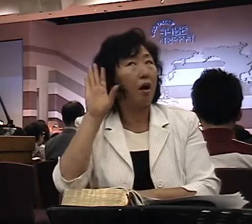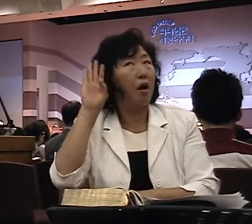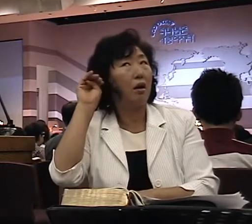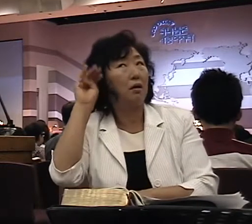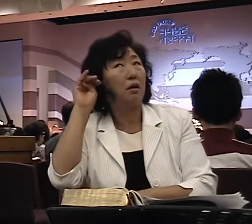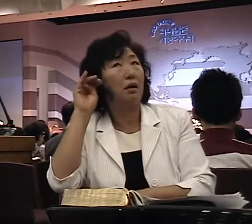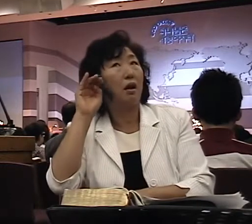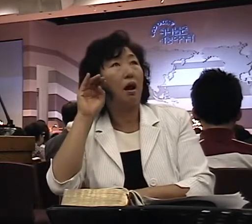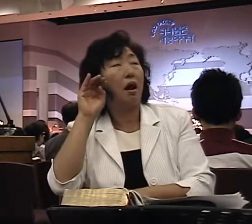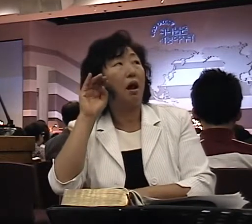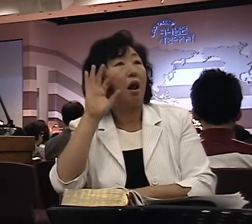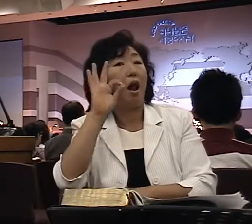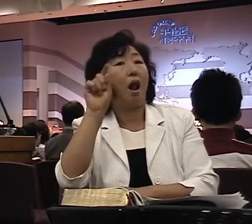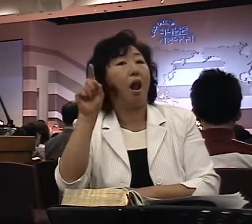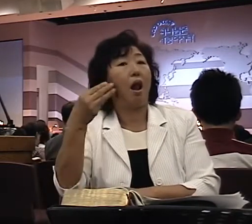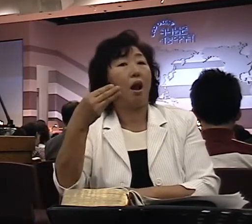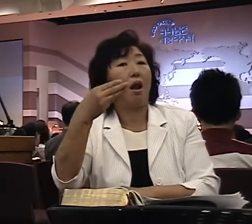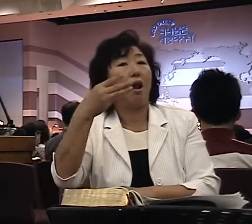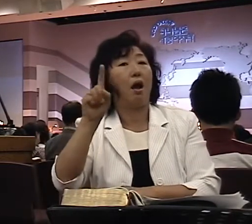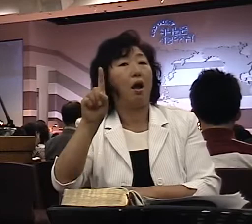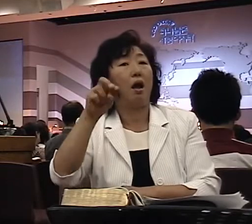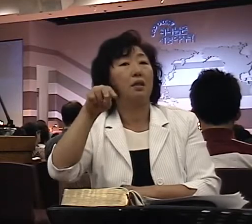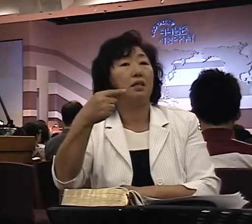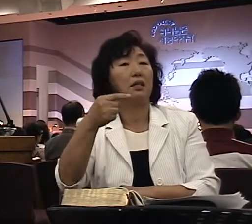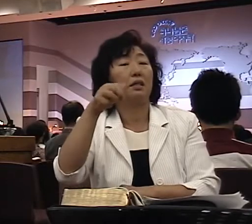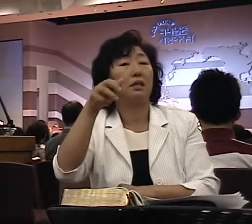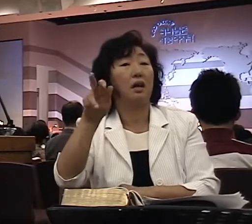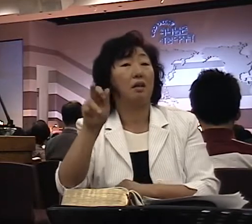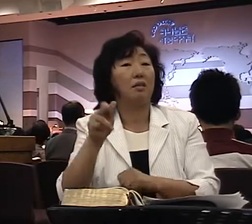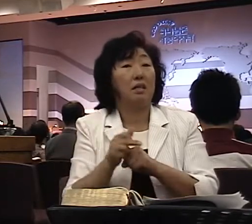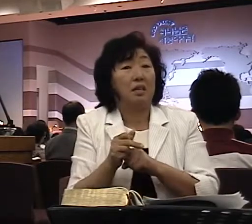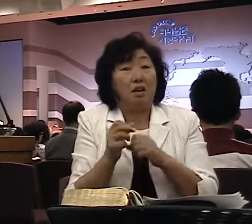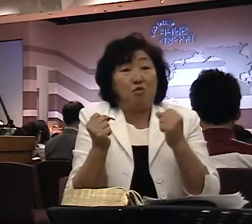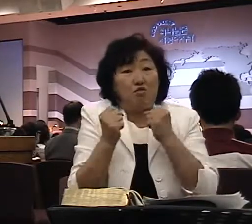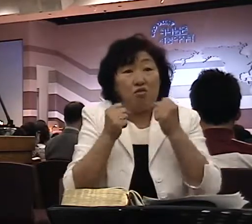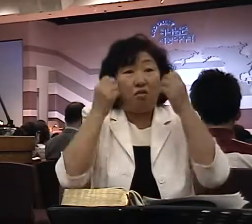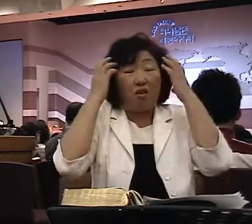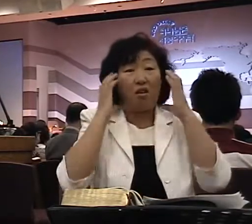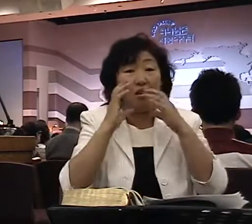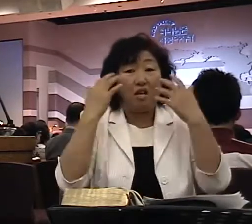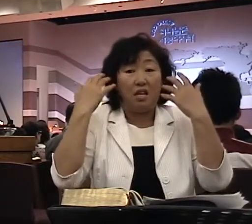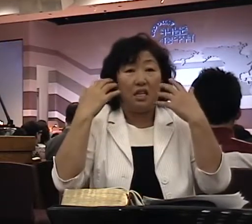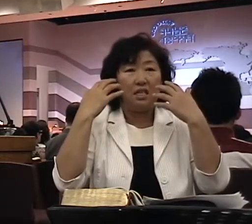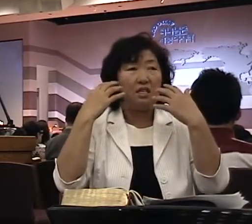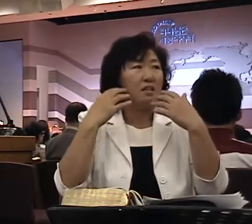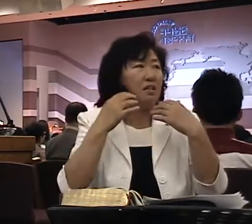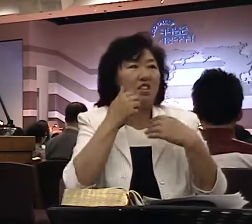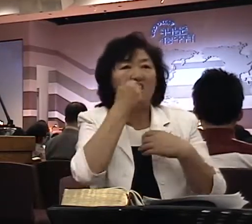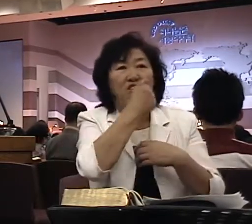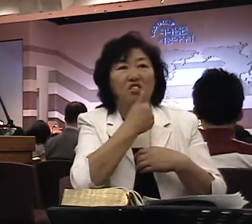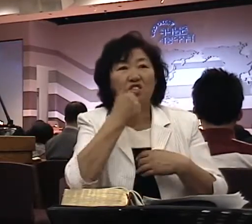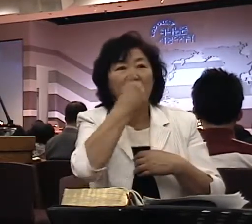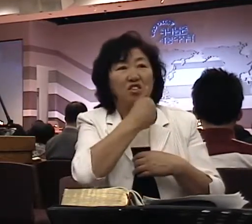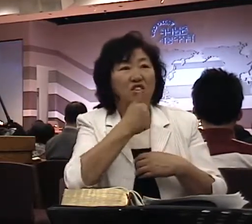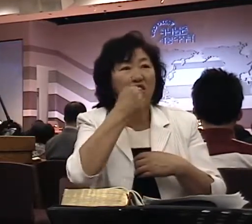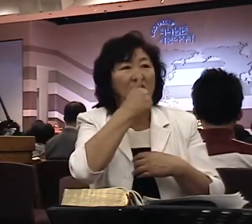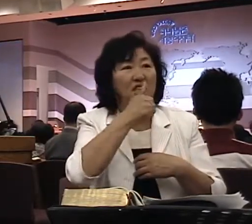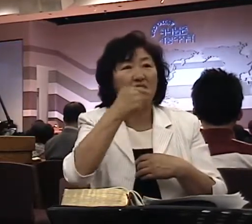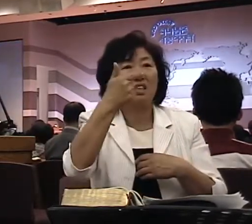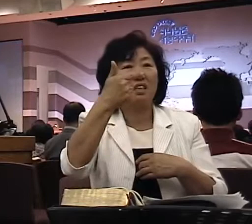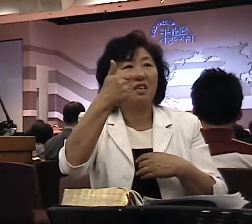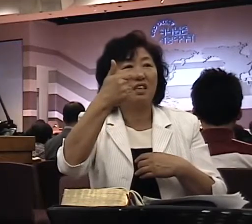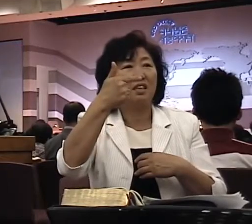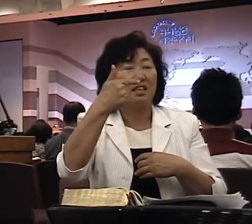언젠가 알래스카 에스키모들이 늑대를 어떻게 사냥하는가 기사를 보면 깜짝 놀랐습니다. 그들이